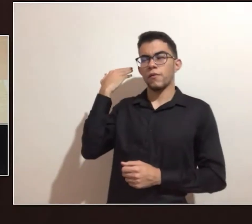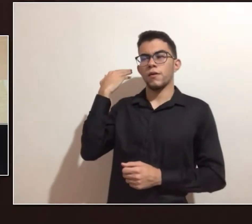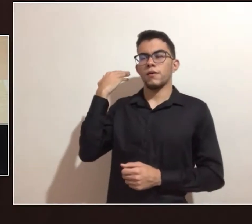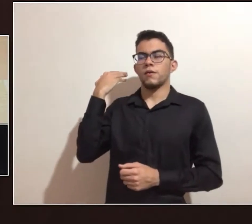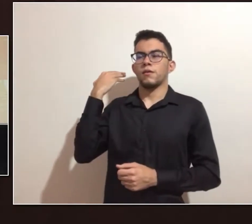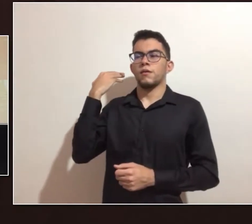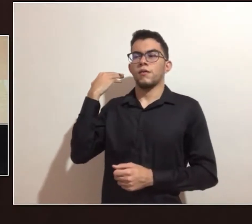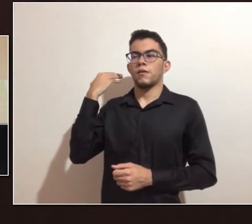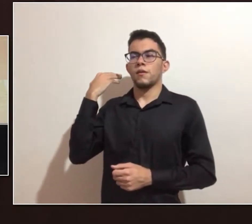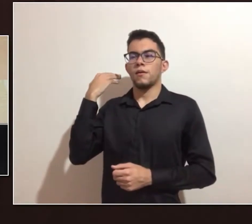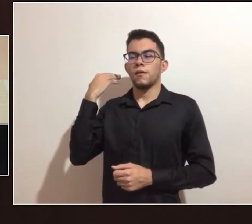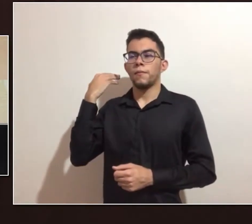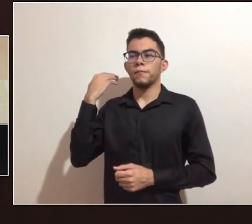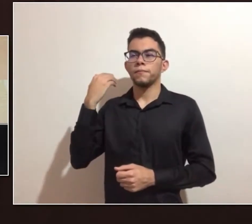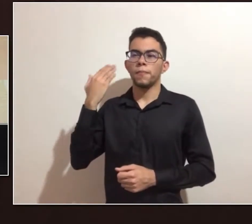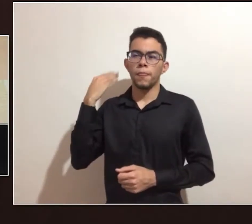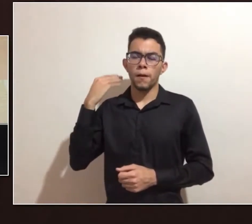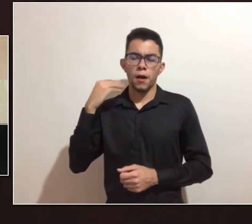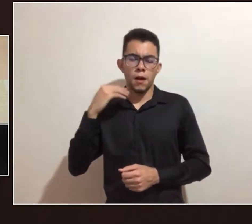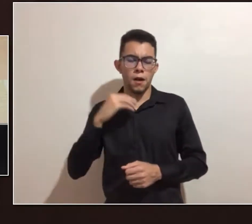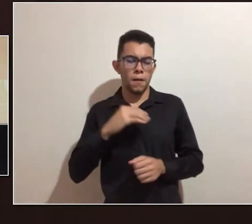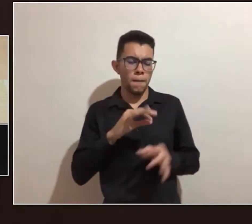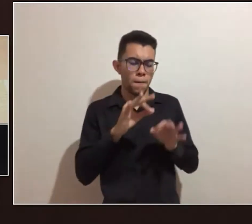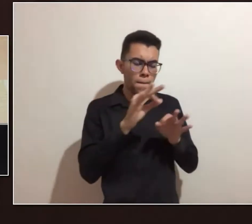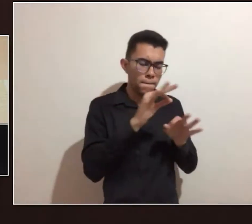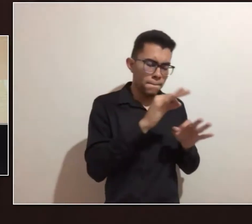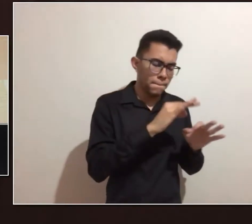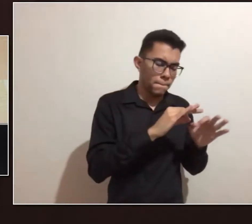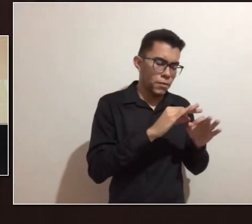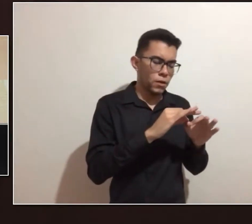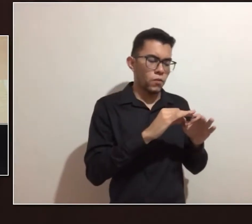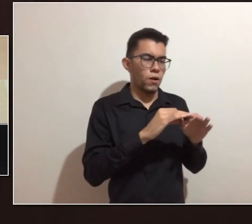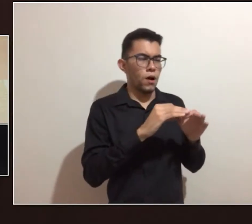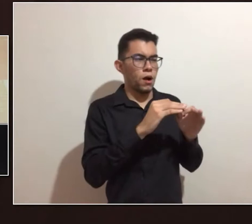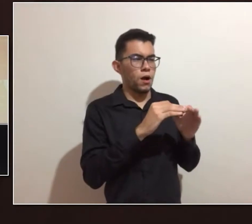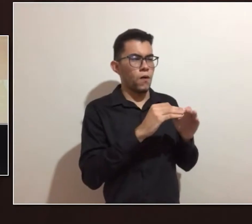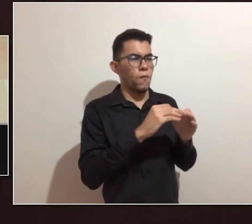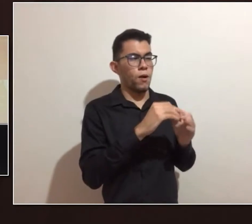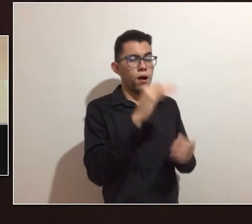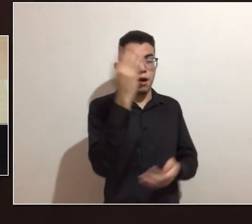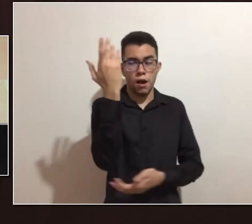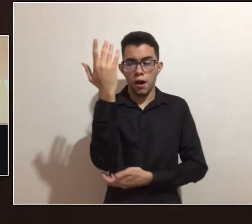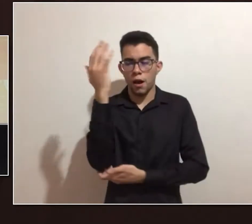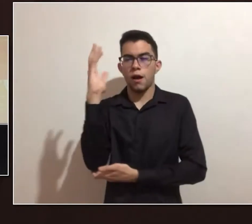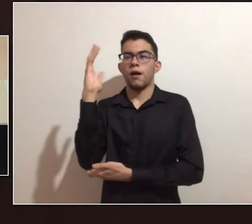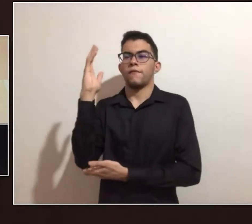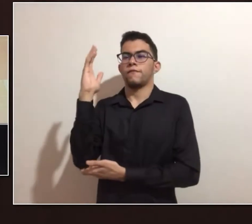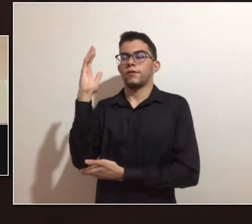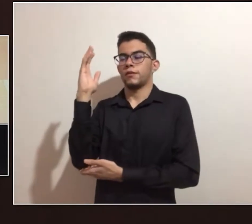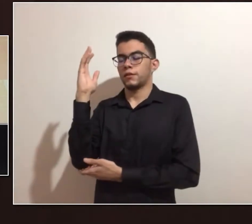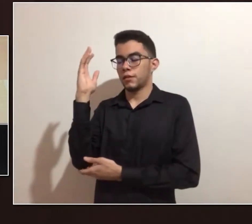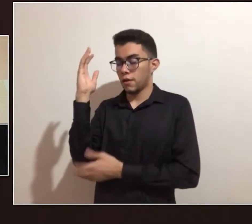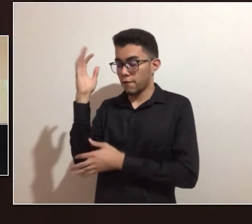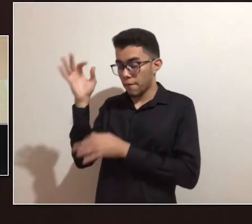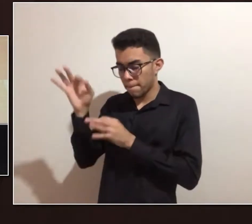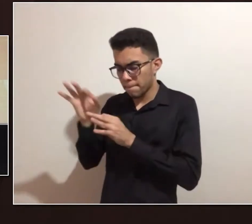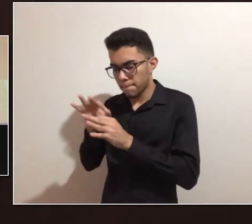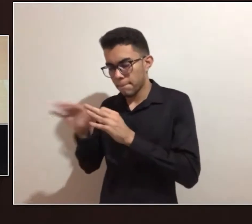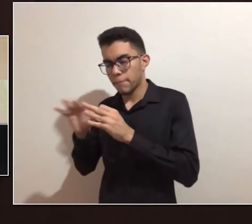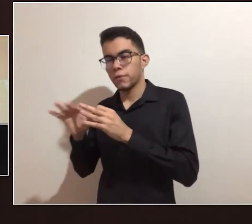que era produzida de uma árvore, né? Semana passada eu já falei, produzida pela camífora,